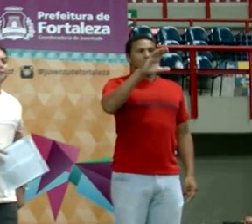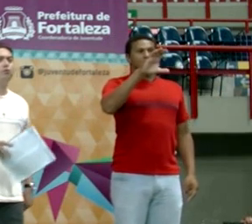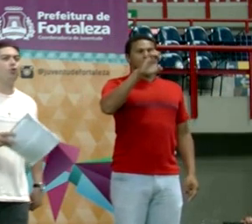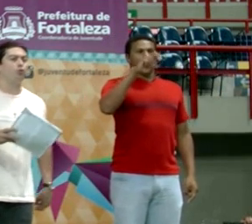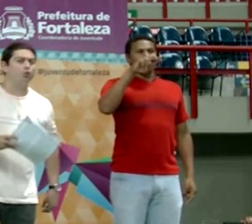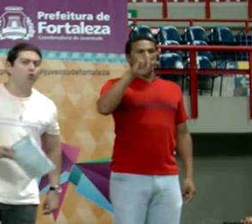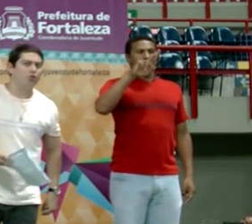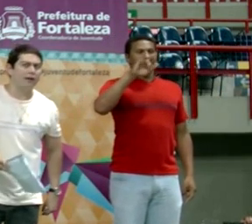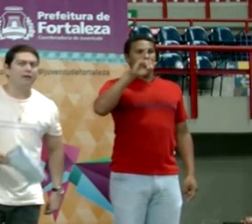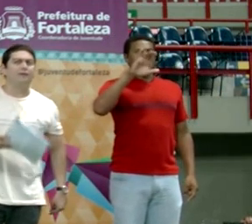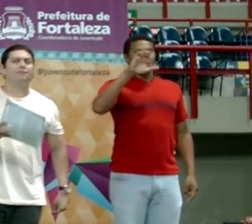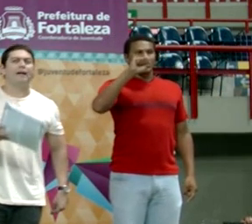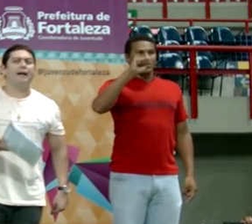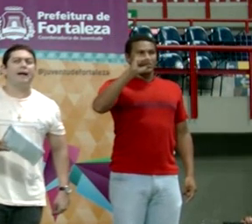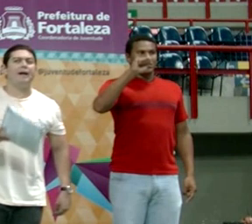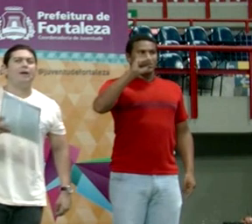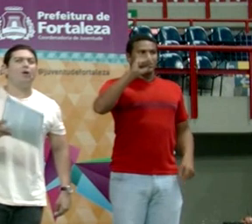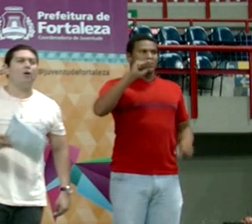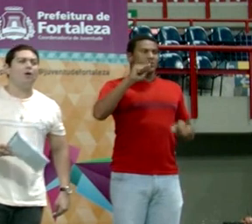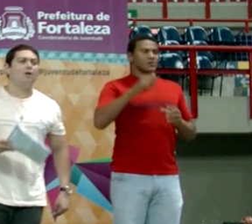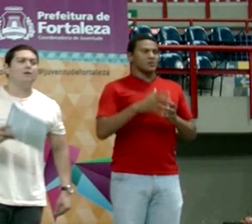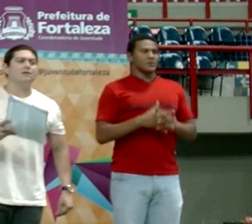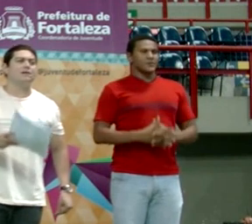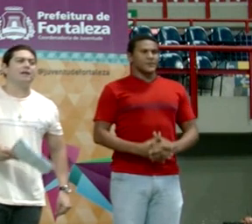teocêntrica. Cultura